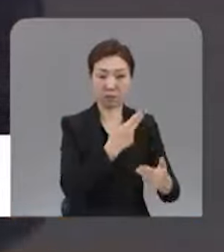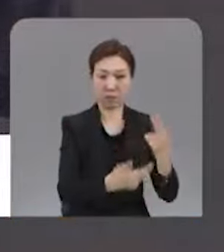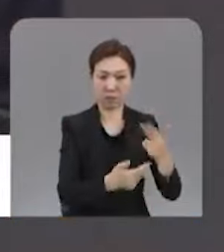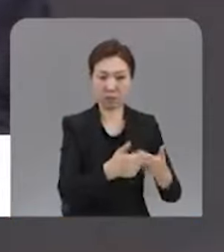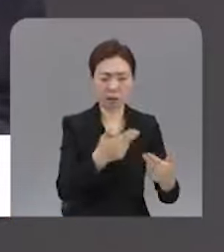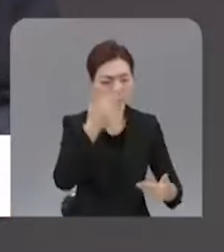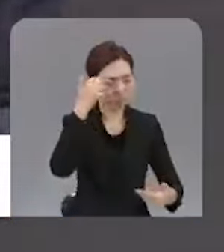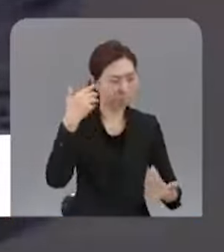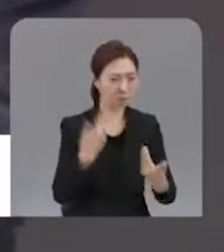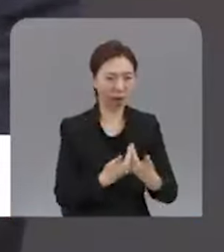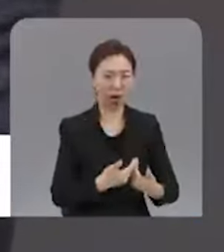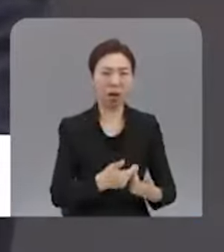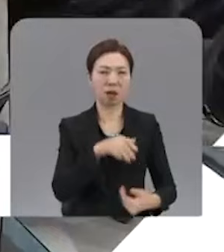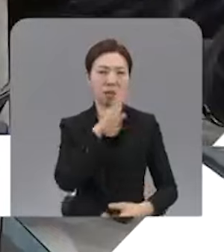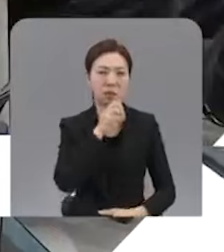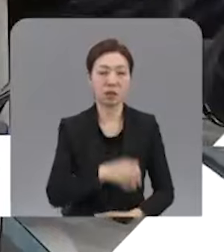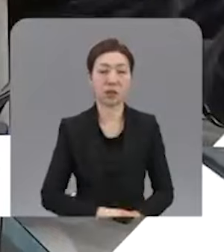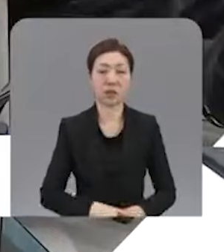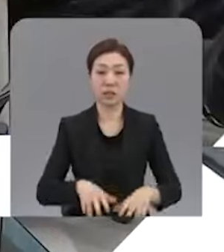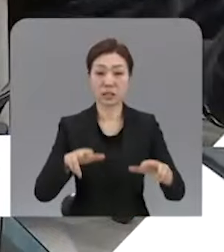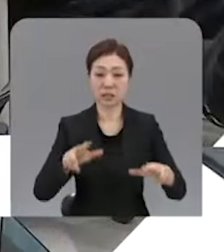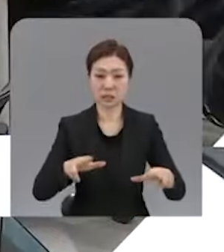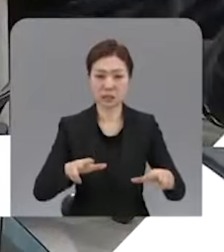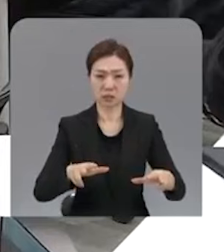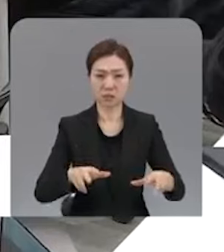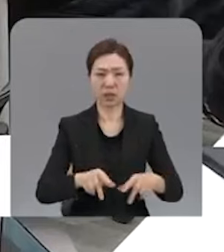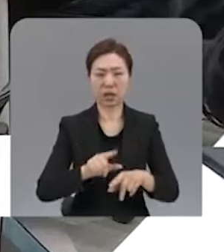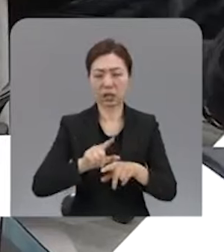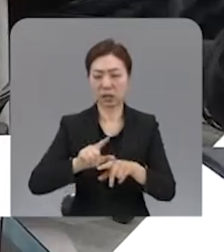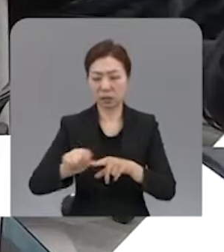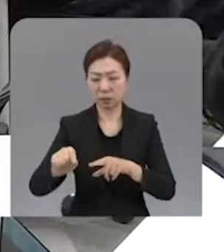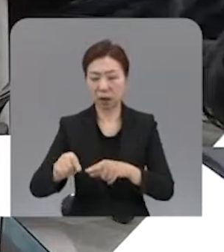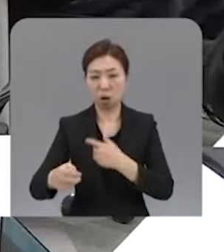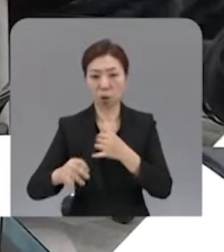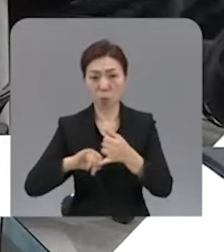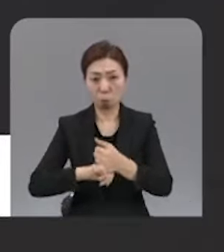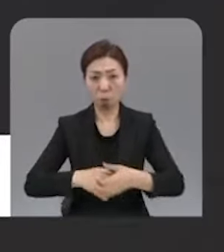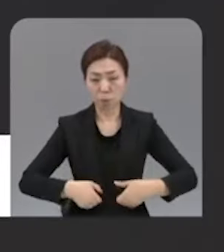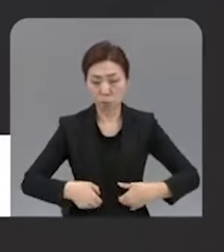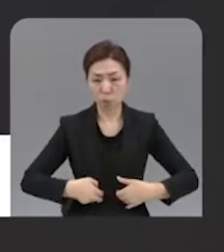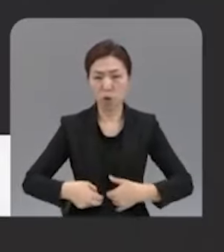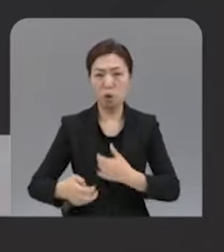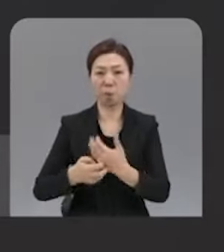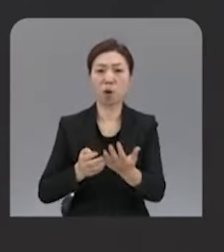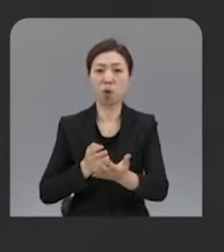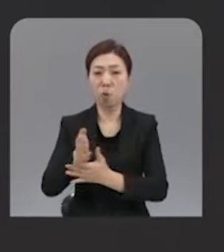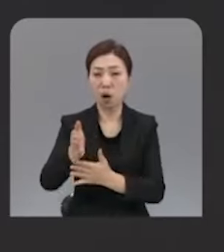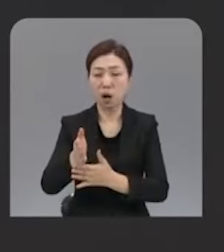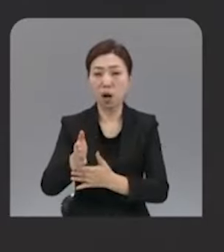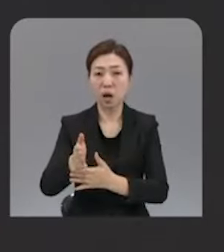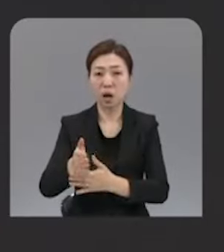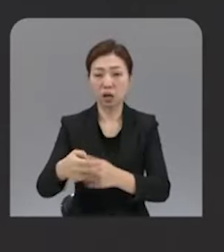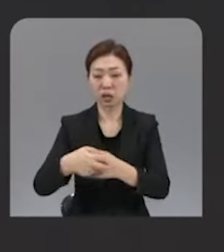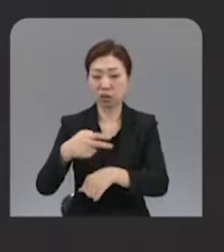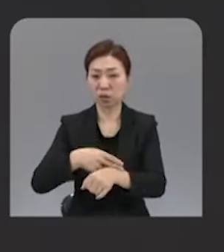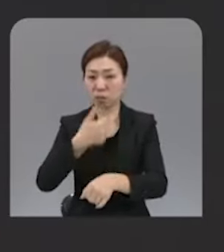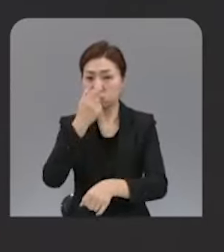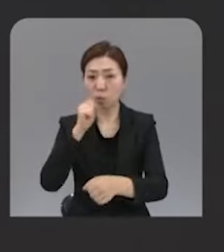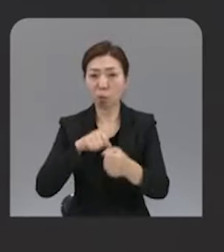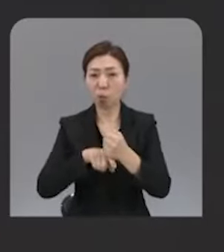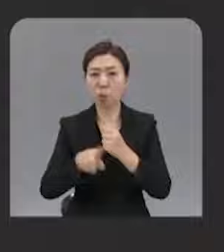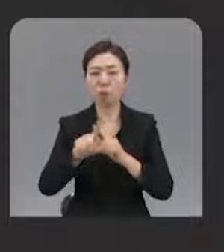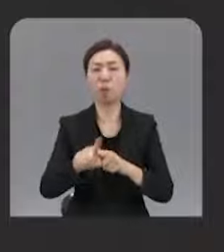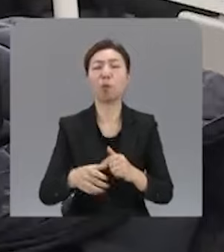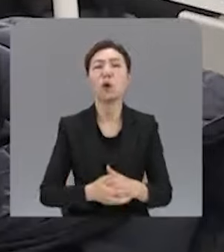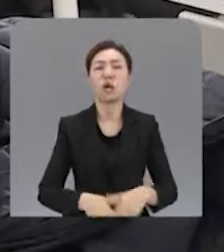pengumuman penambahan jumlah kuota mahasiswa kedokteran tersebut dengan cara aksi mogok kerja. Asosiasi Dokter Korea Selatan menggelar jumpa pers pada